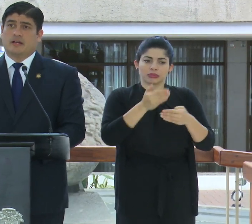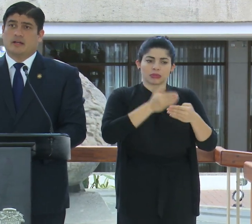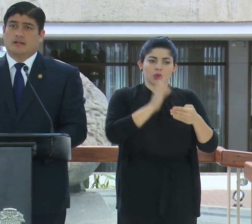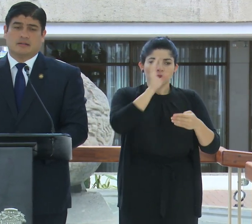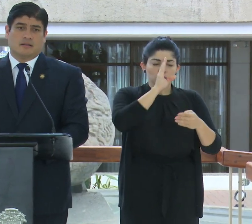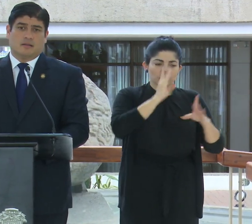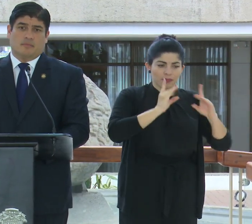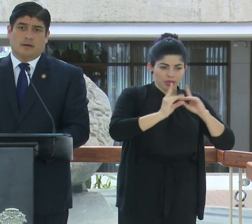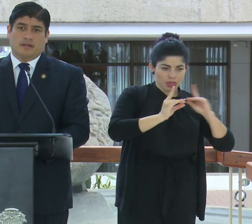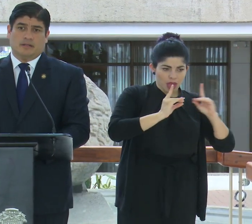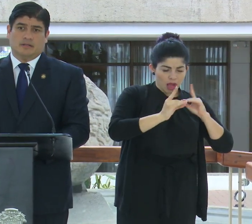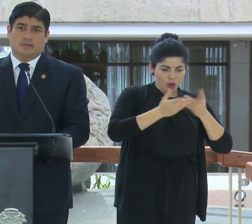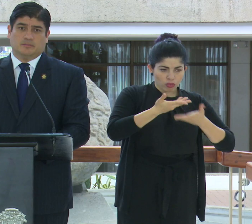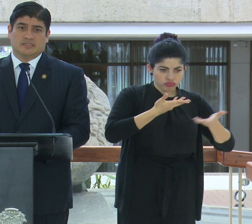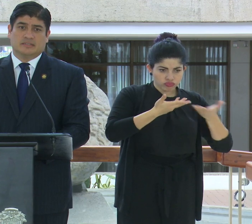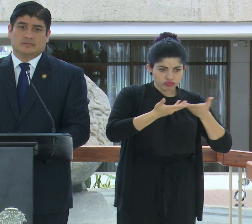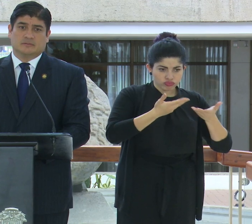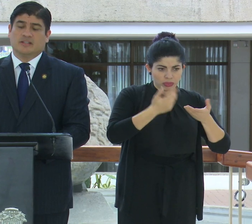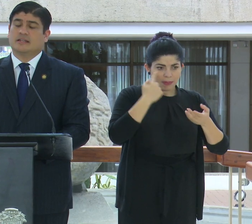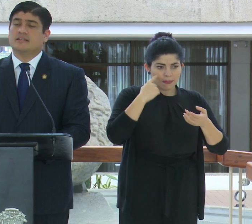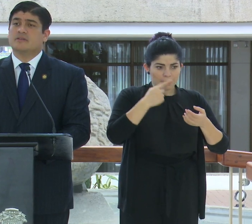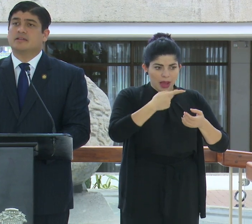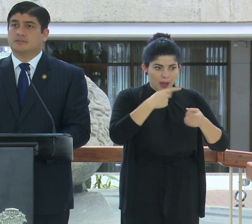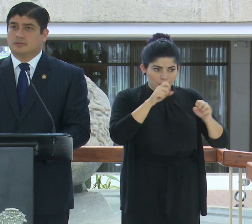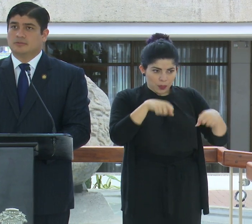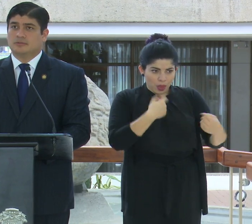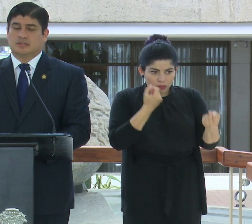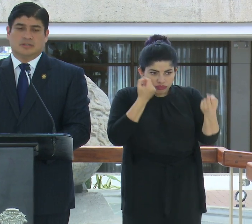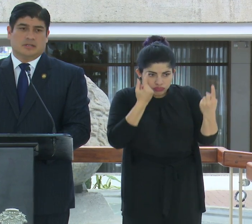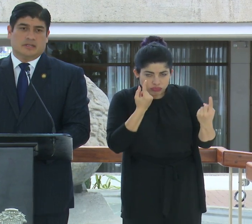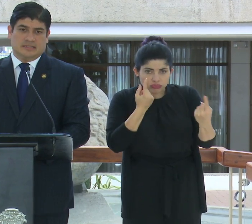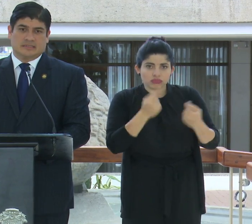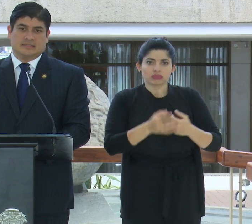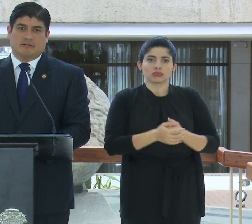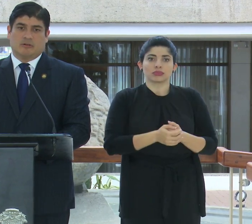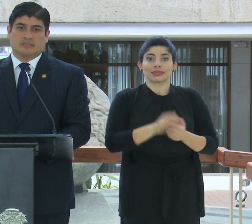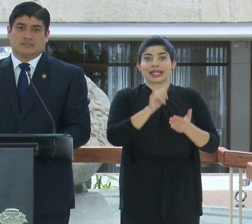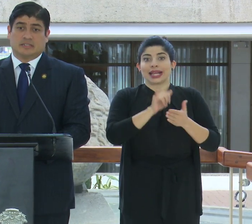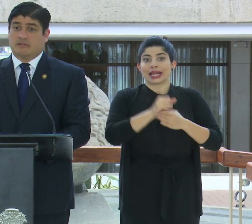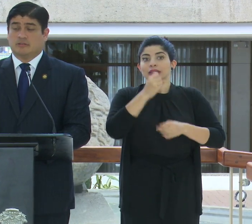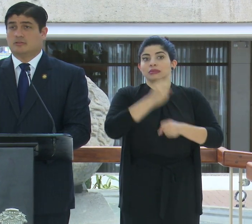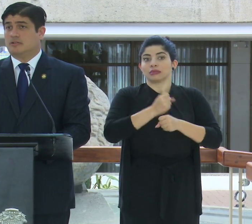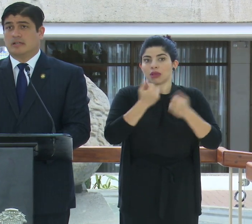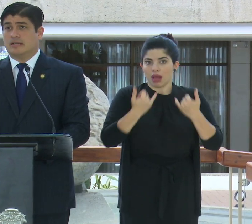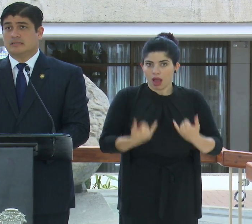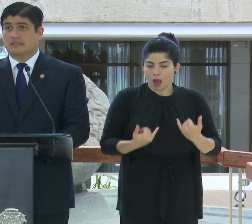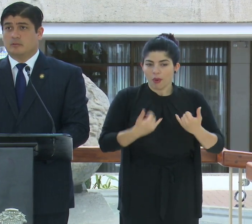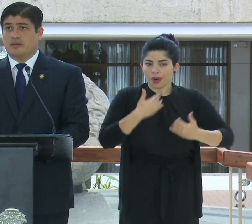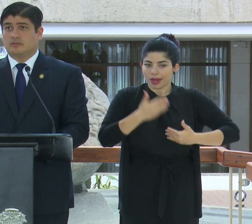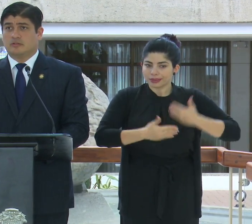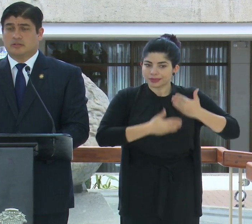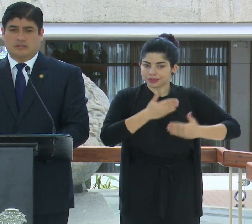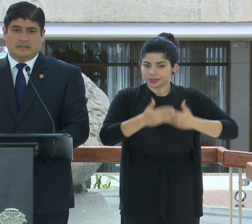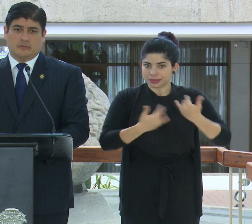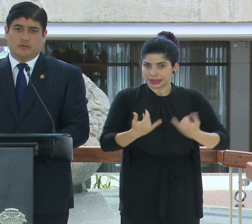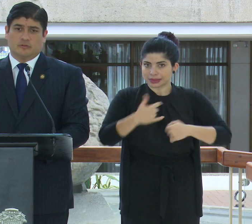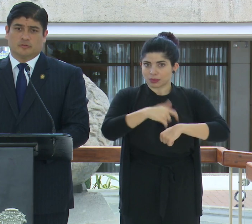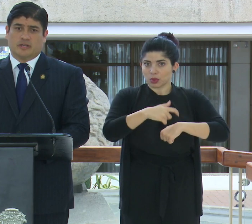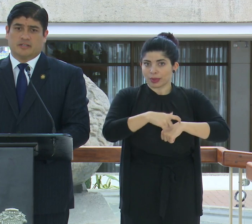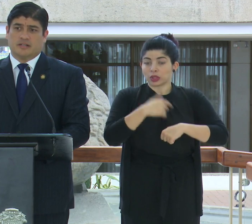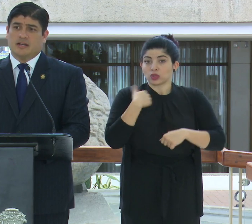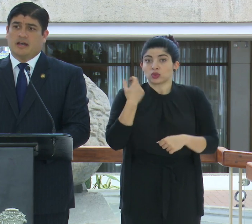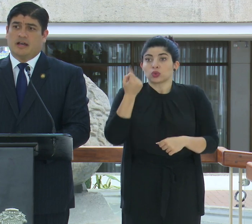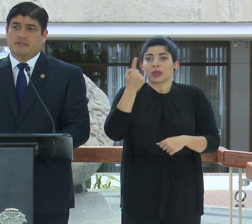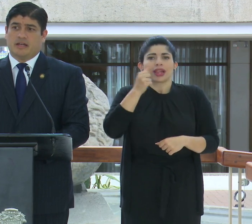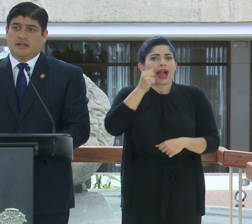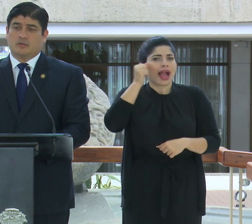diálogo para pues en un entendimiento. Y ese es el trabajo que se está llevando en este momento. Entiendo incluso